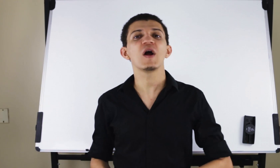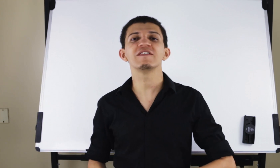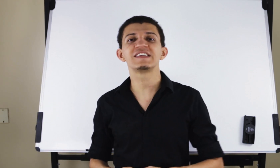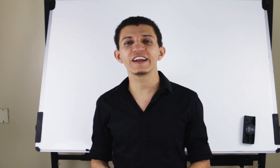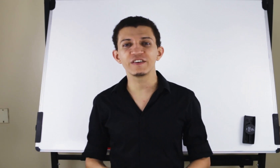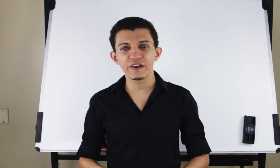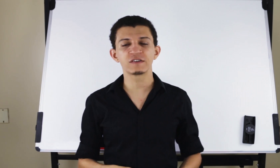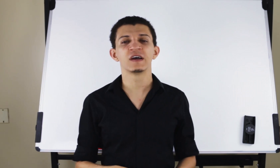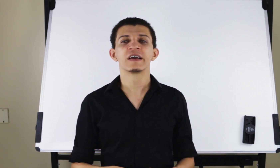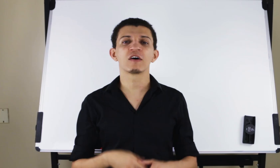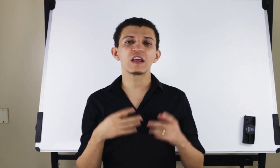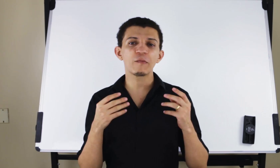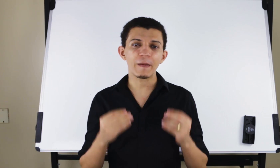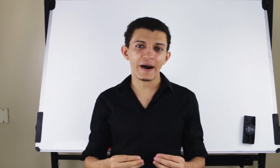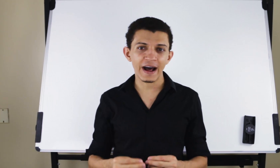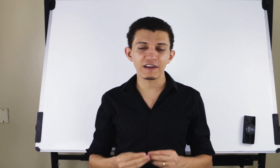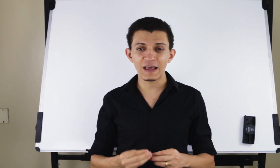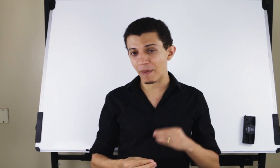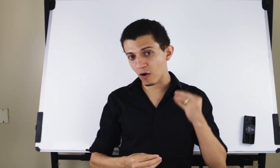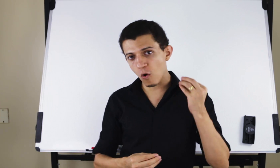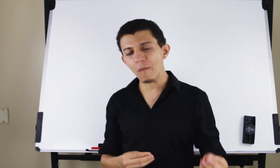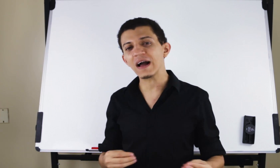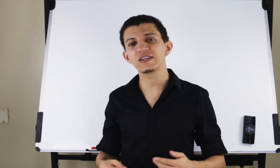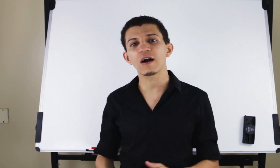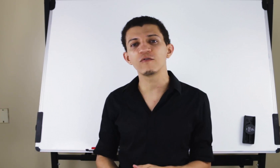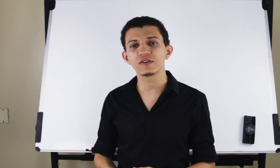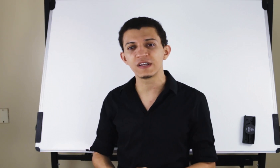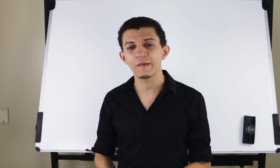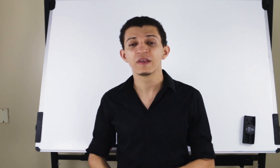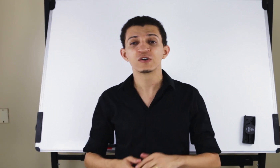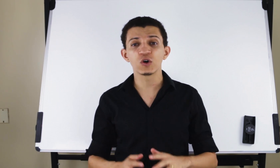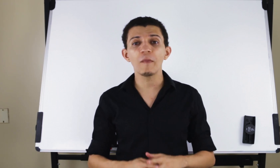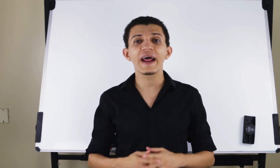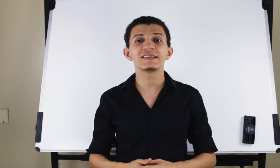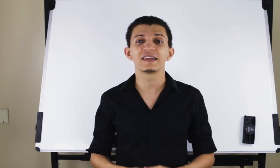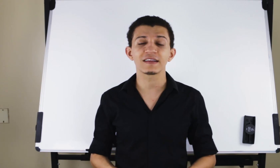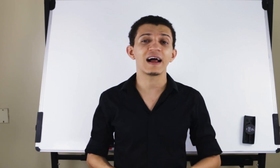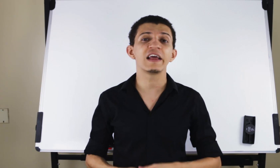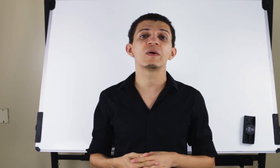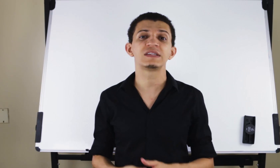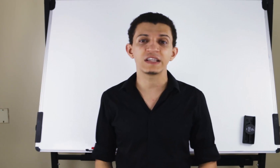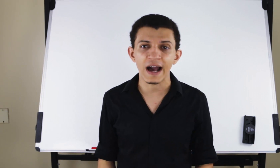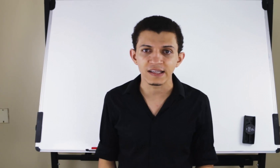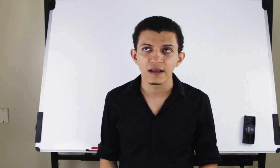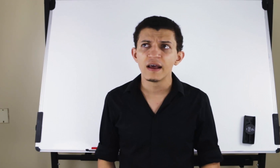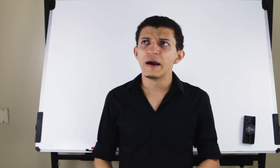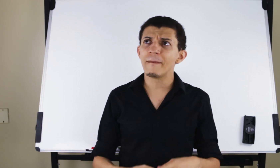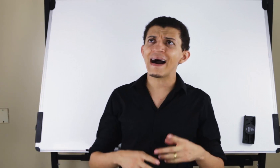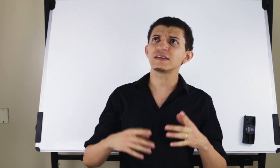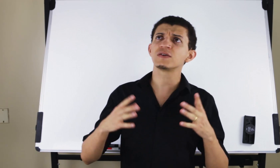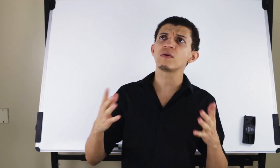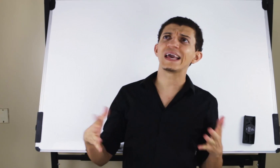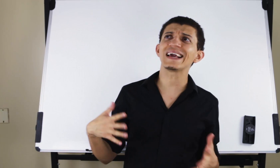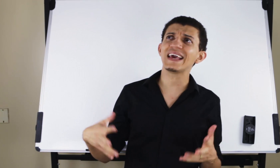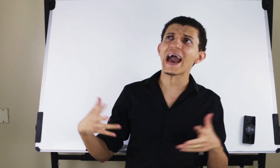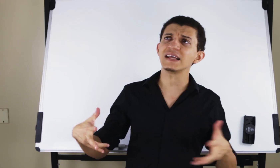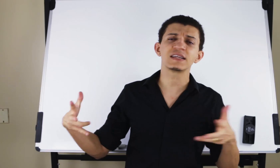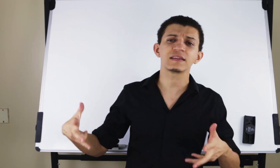nova série de vídeos que eu tenho preparado aqui para compartilhar com você sobre a escrita da língua de sinais. Madison, o que é a escrita da